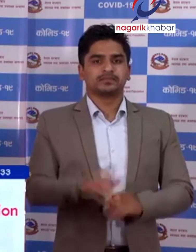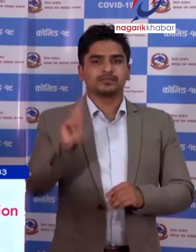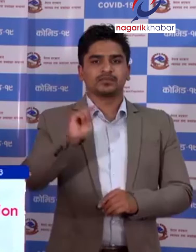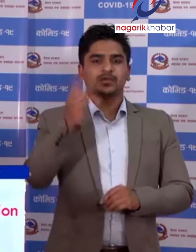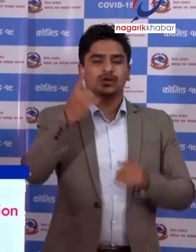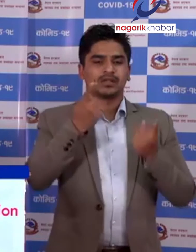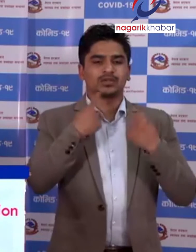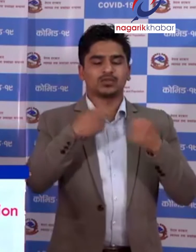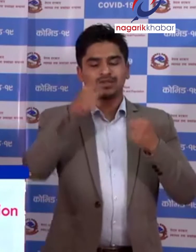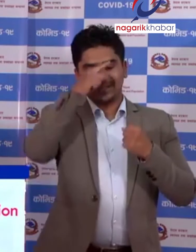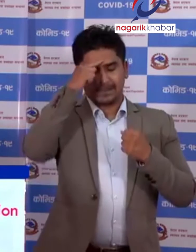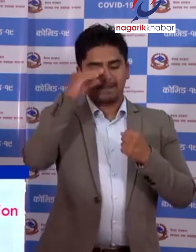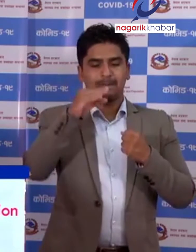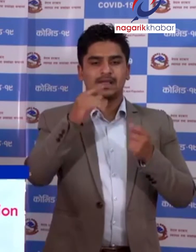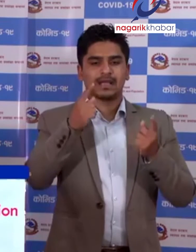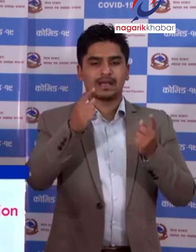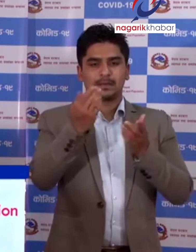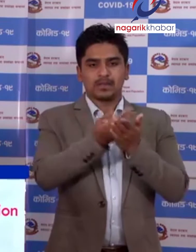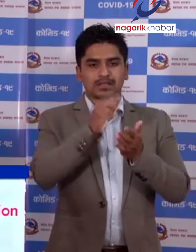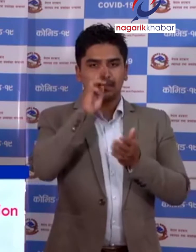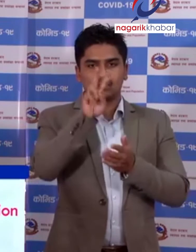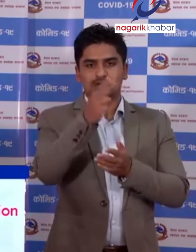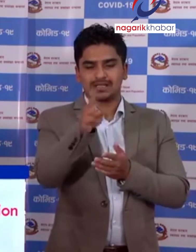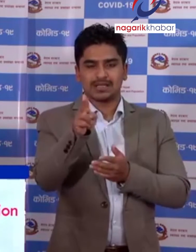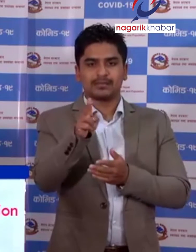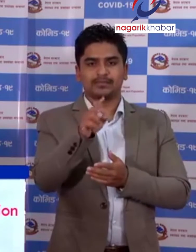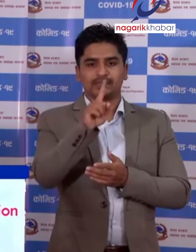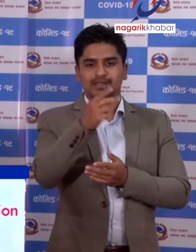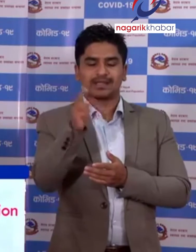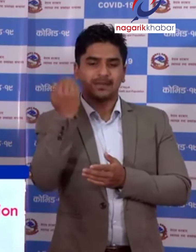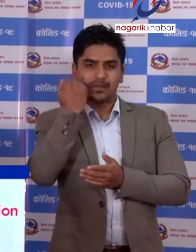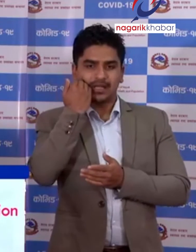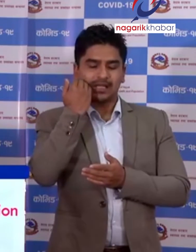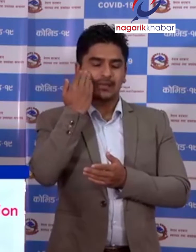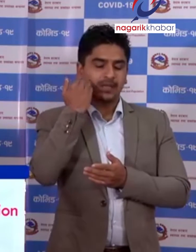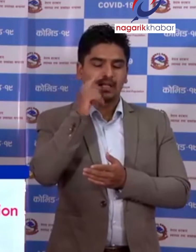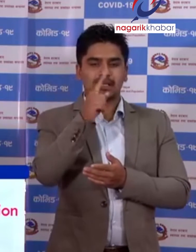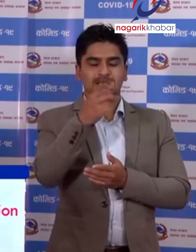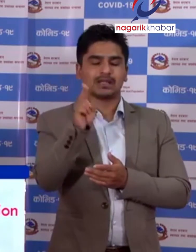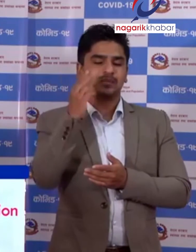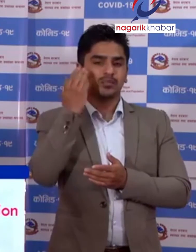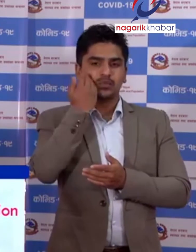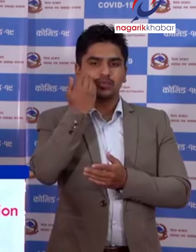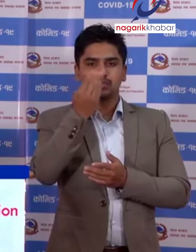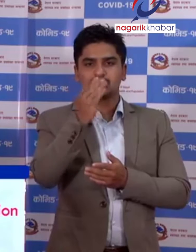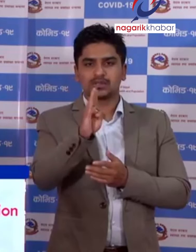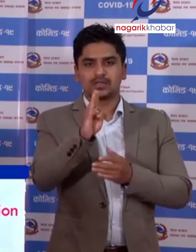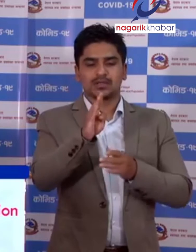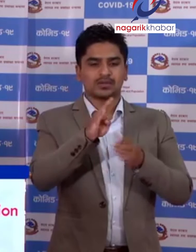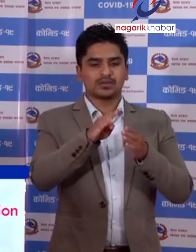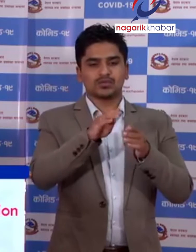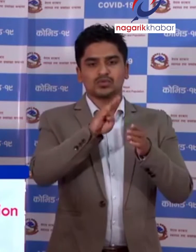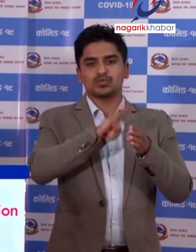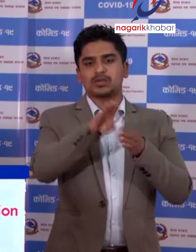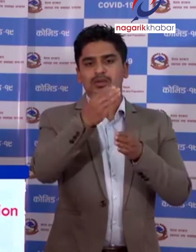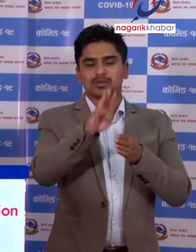कर्णाली स्वास्थ्य विज्ञान प्रतिष्ठान में 2 जना, एक जना महिला र 1 जना पुरुष जुमला को हुनुहुन्छ। सुर्खेत